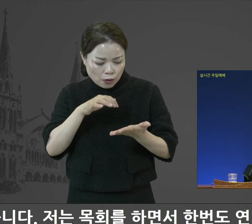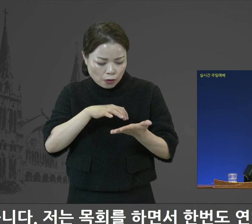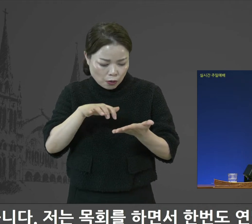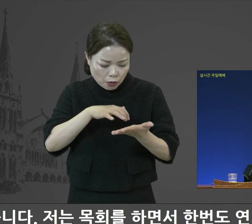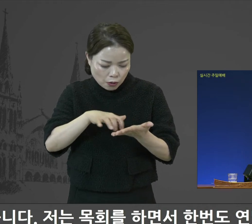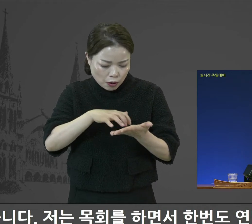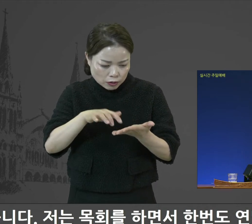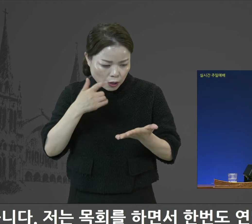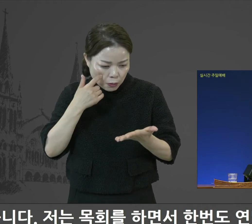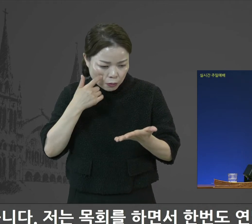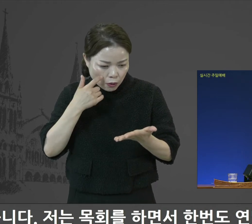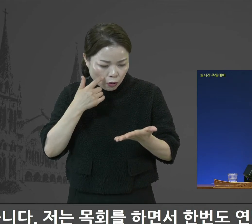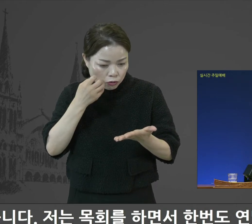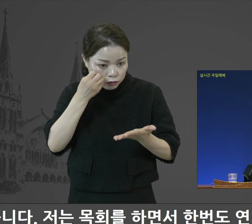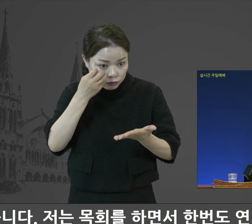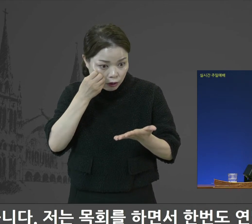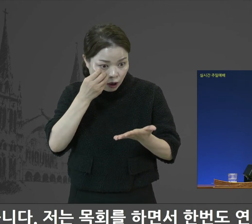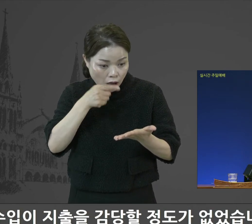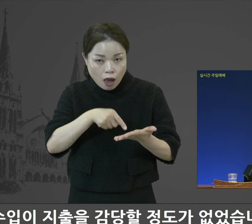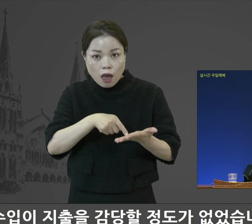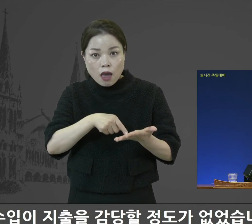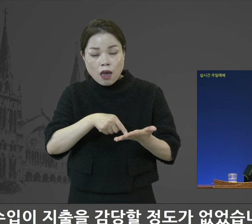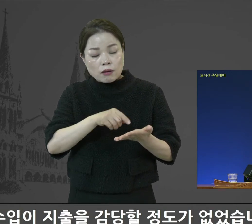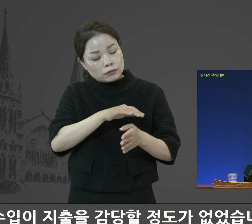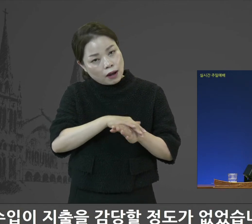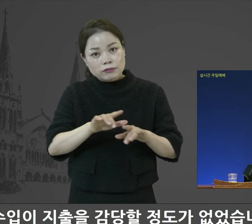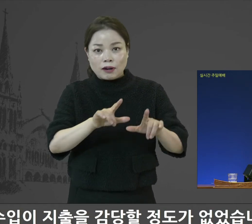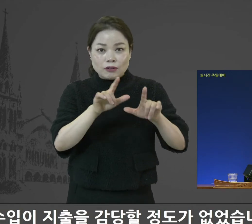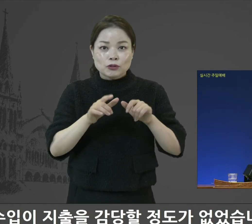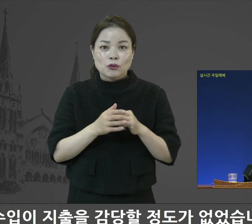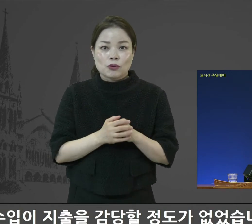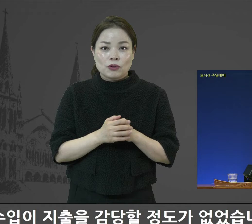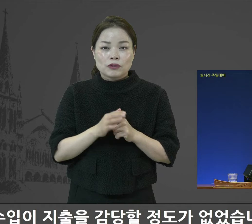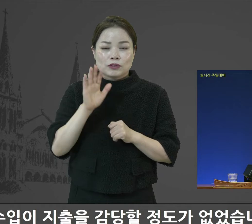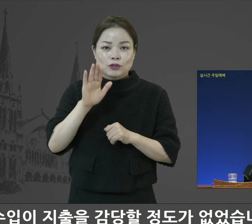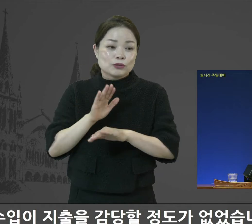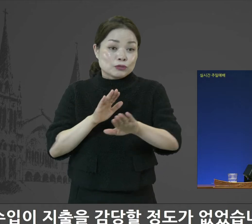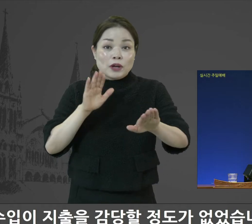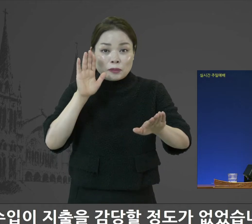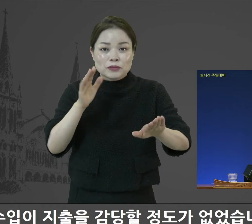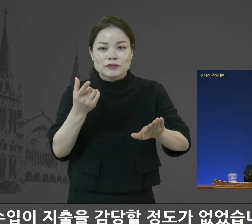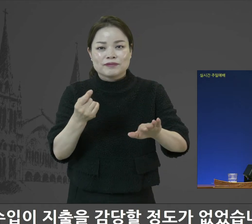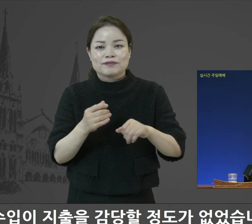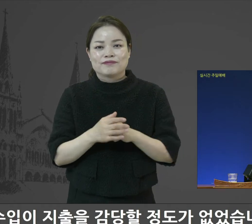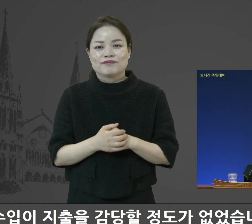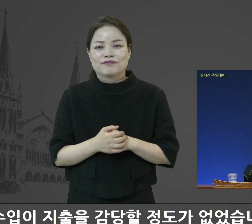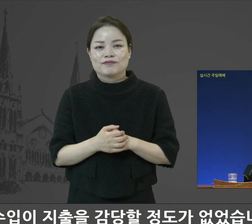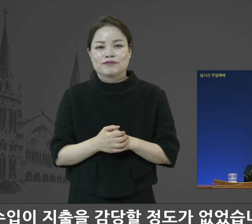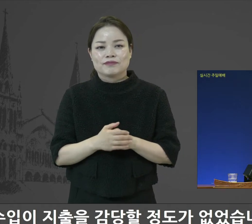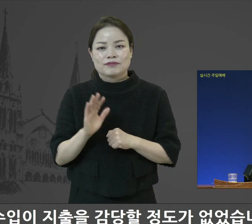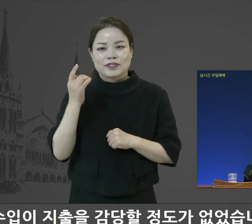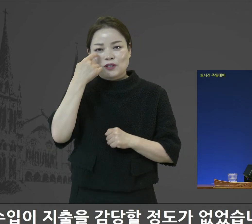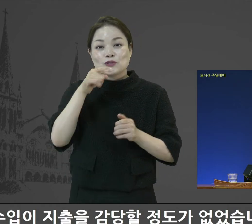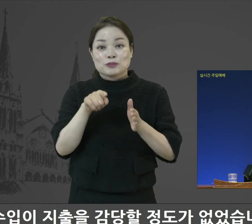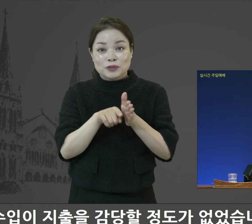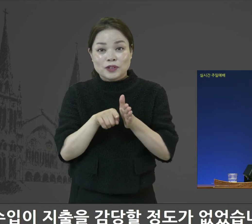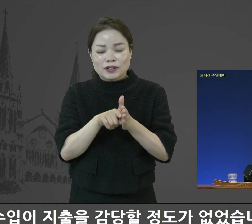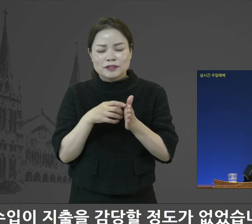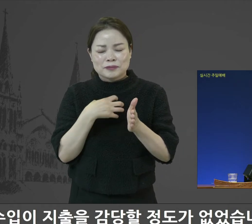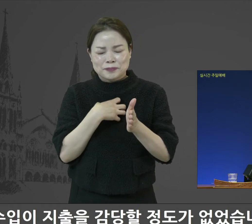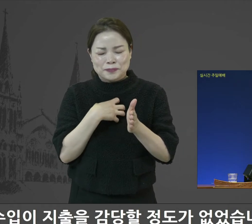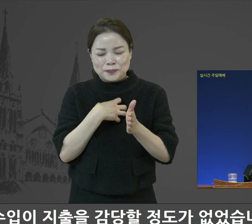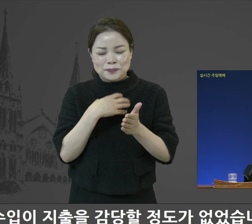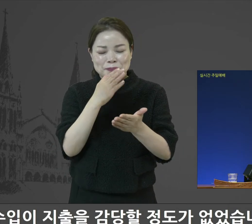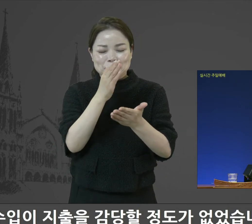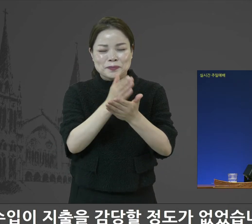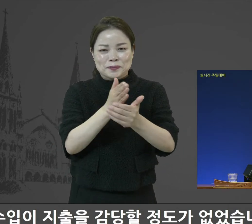채워져서 살았습니다. 그러는 거예요. 그러면서 여러분들도 앞으로 그럴 테인데 그렇게 될 줄로 믿고 걱정하지